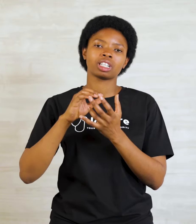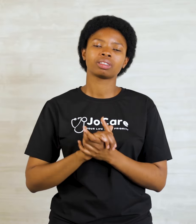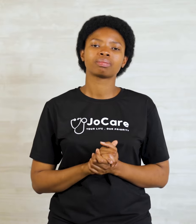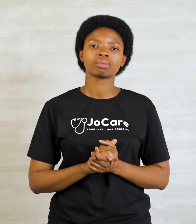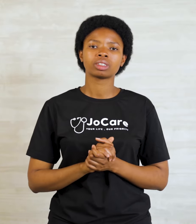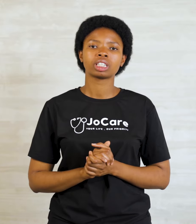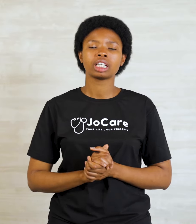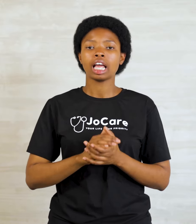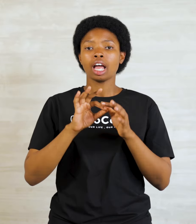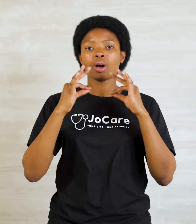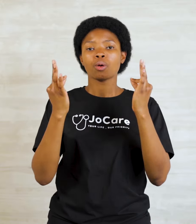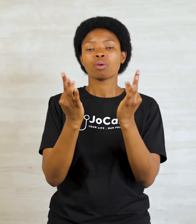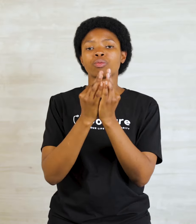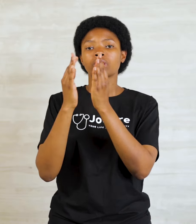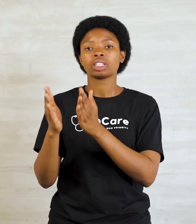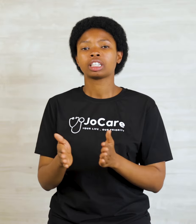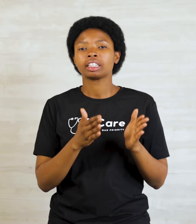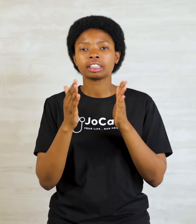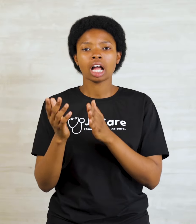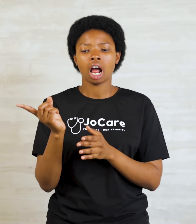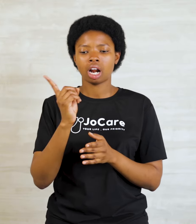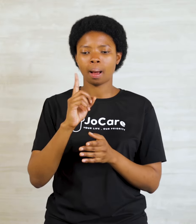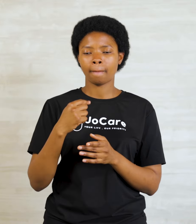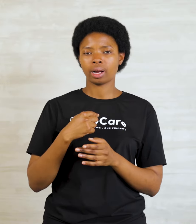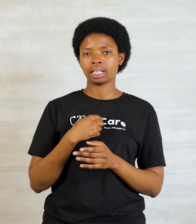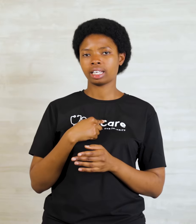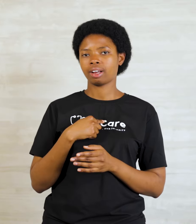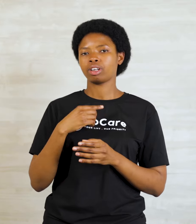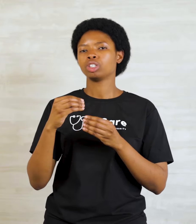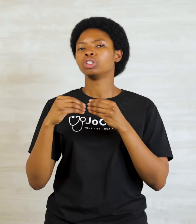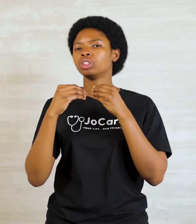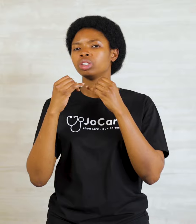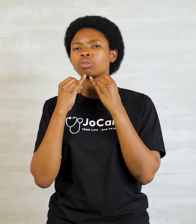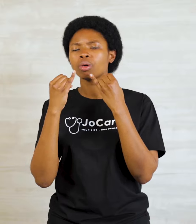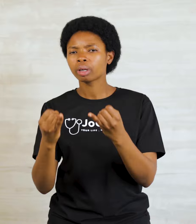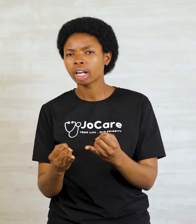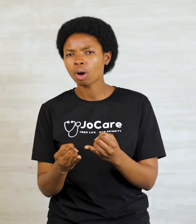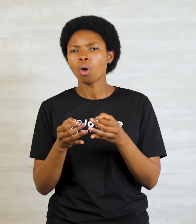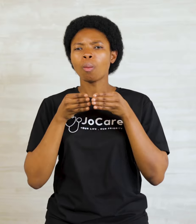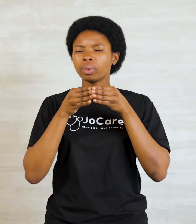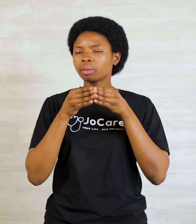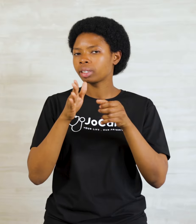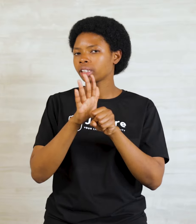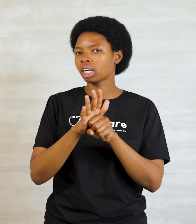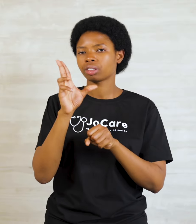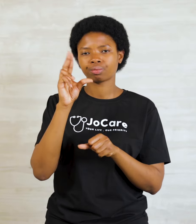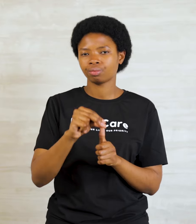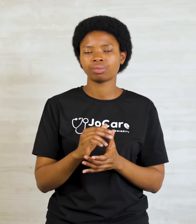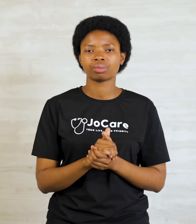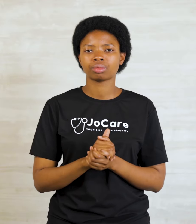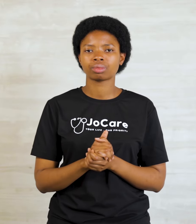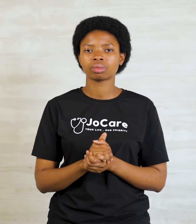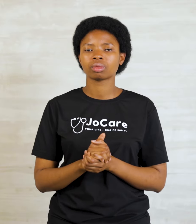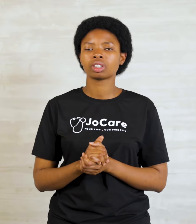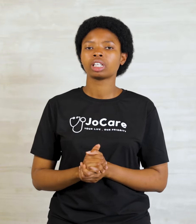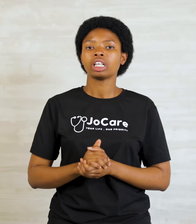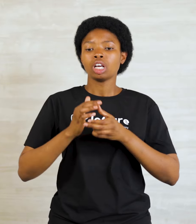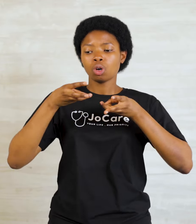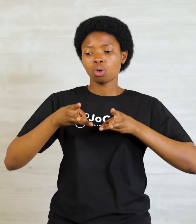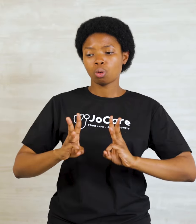ngo kuboneza mwese bibagereho ntabwo ndi kubashishikariza kuba mwakwishora mu mibonano mpuzabitsina uburyo bwa mbere nanahereyeho